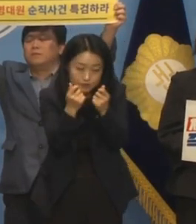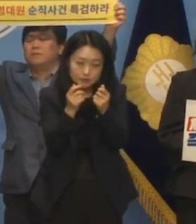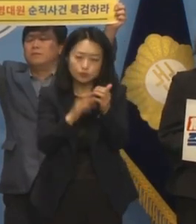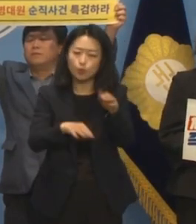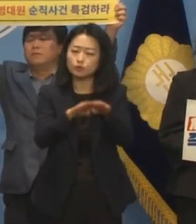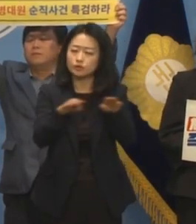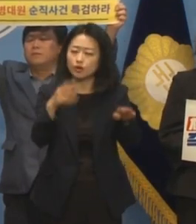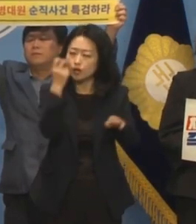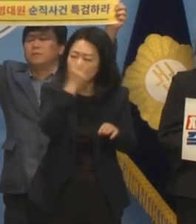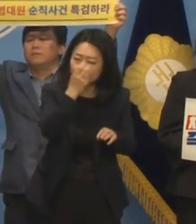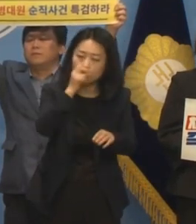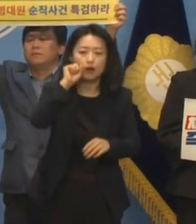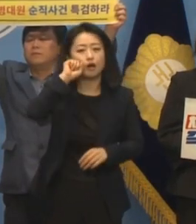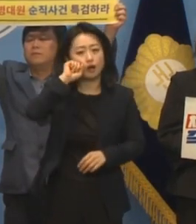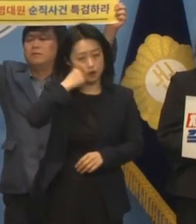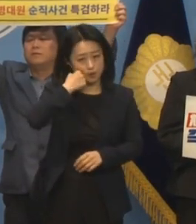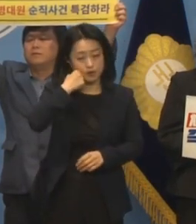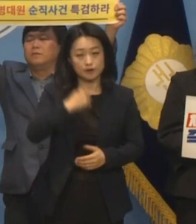수 있겠습니까?